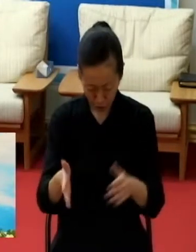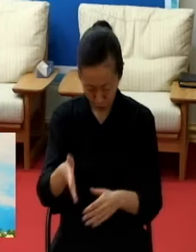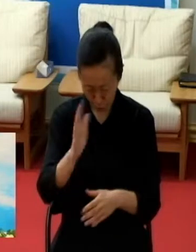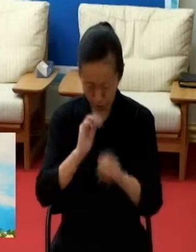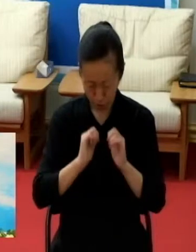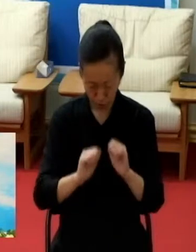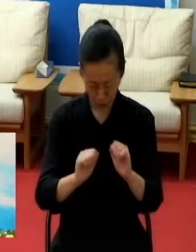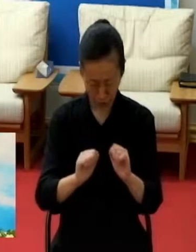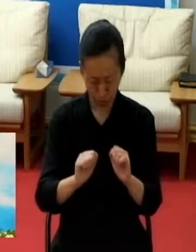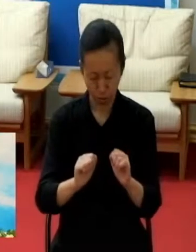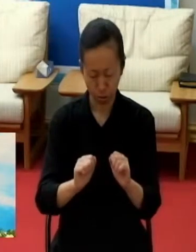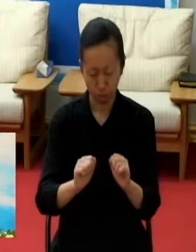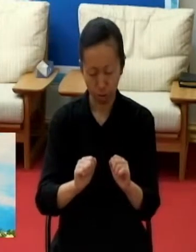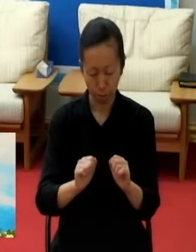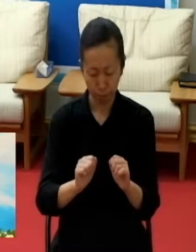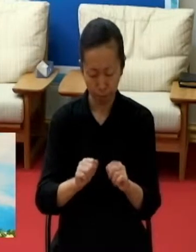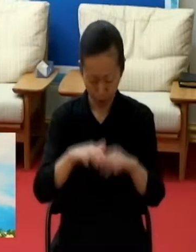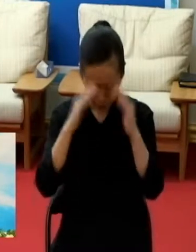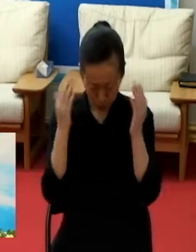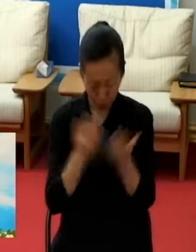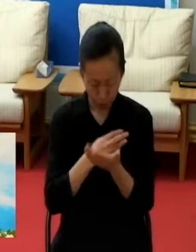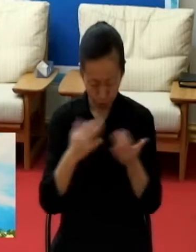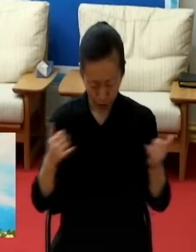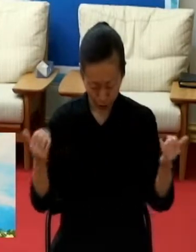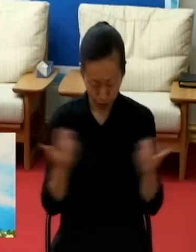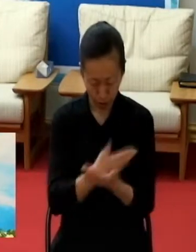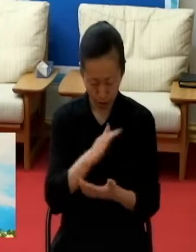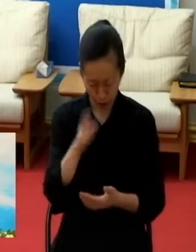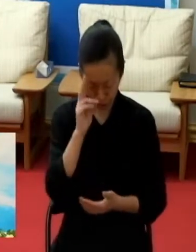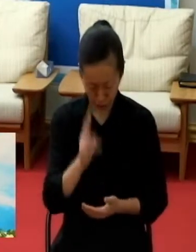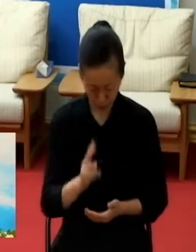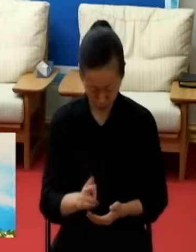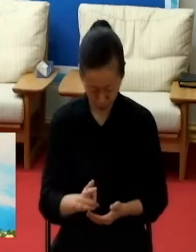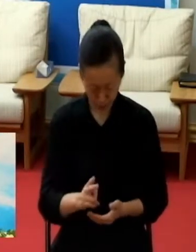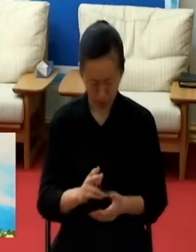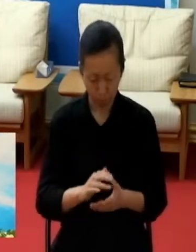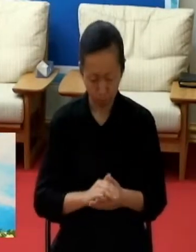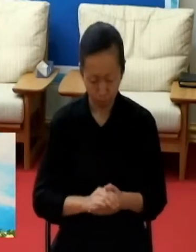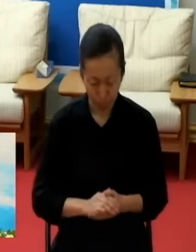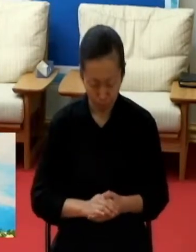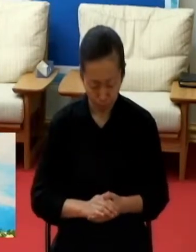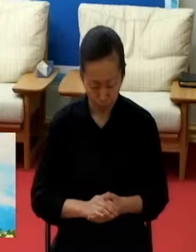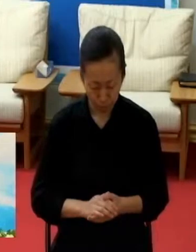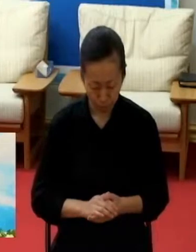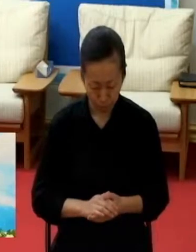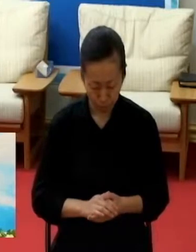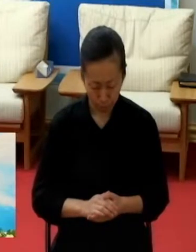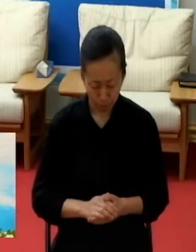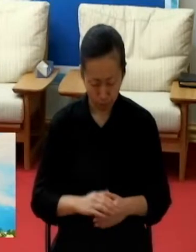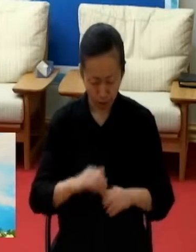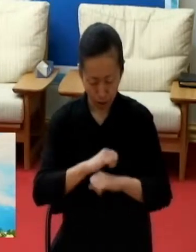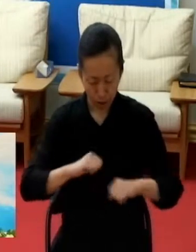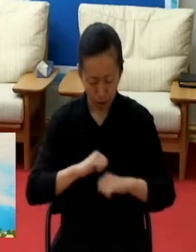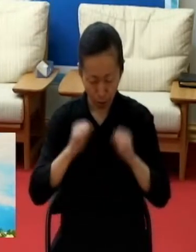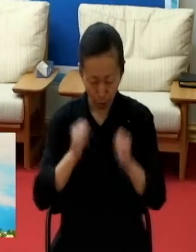利する 모든 성도님들이 되게 す 하옵소서. べての生徒さんとなりますように 살아계신 우리 주 예수 그리스도 이름으로